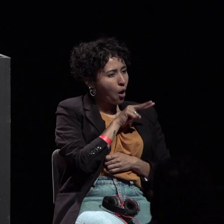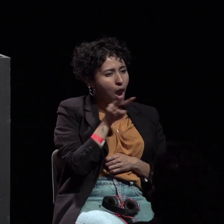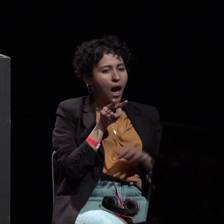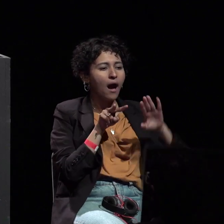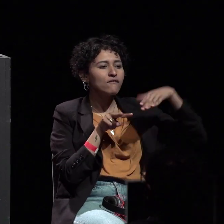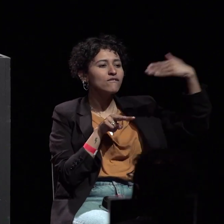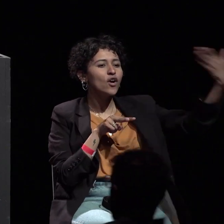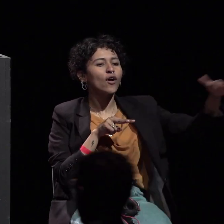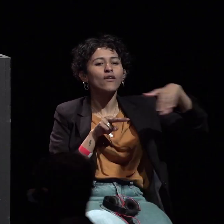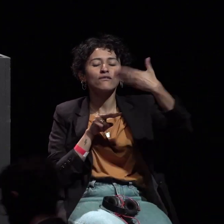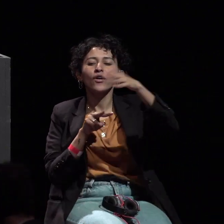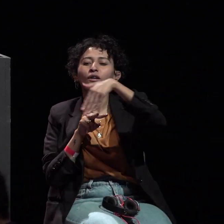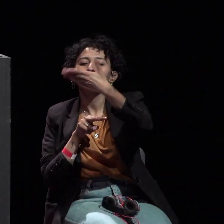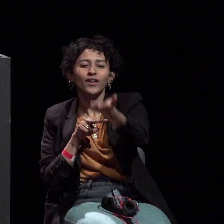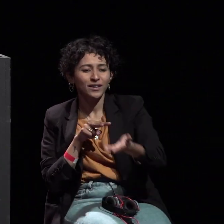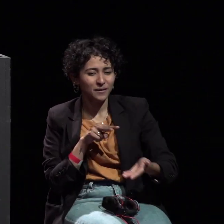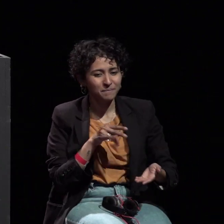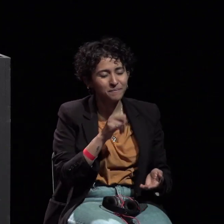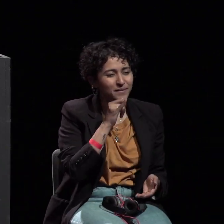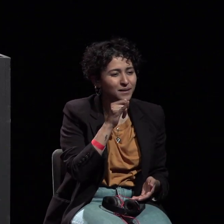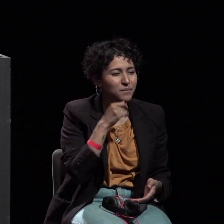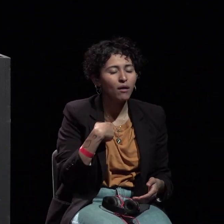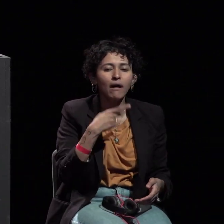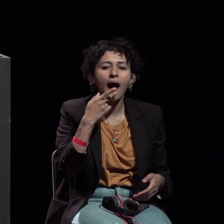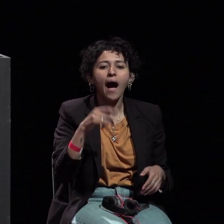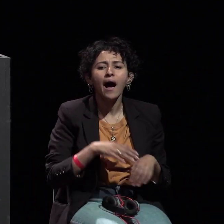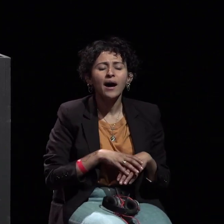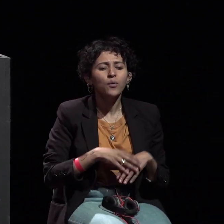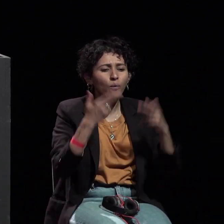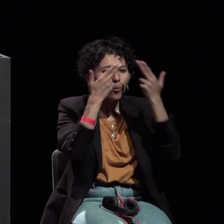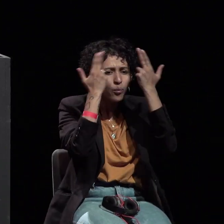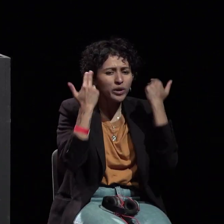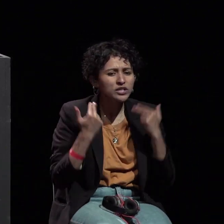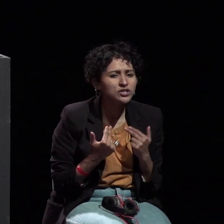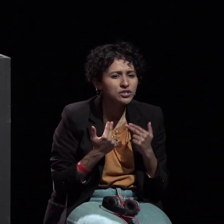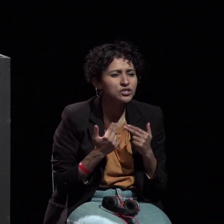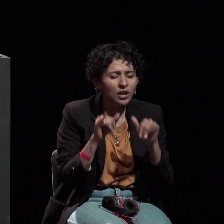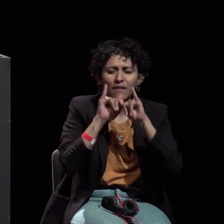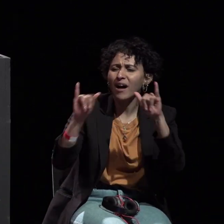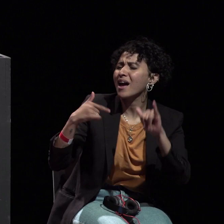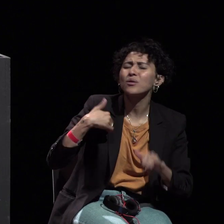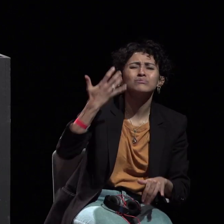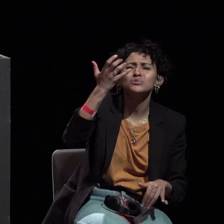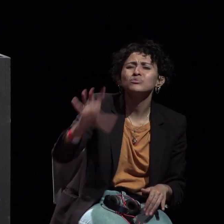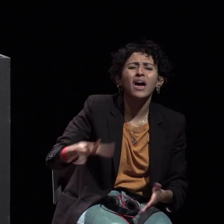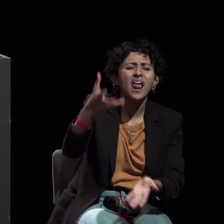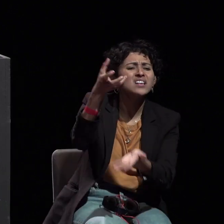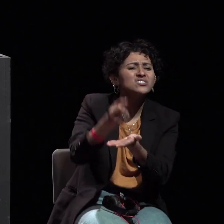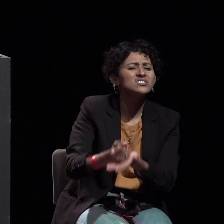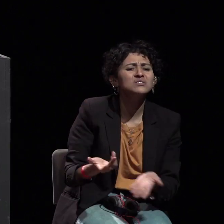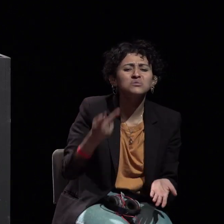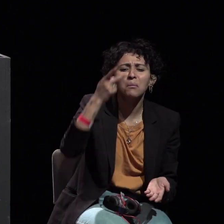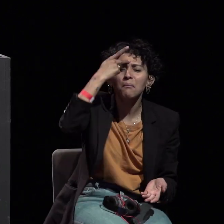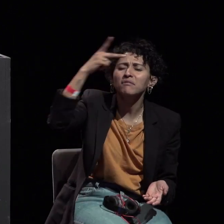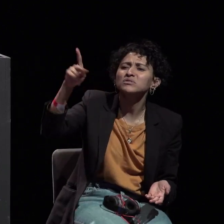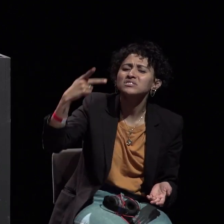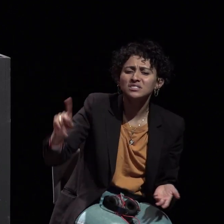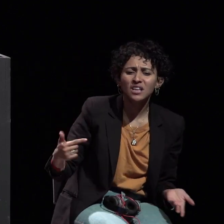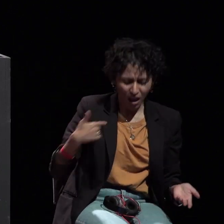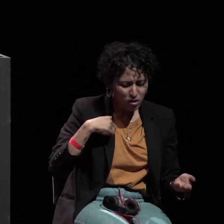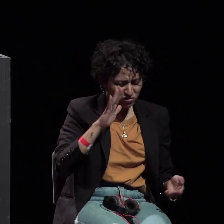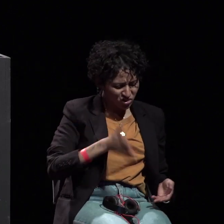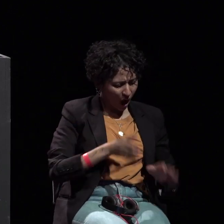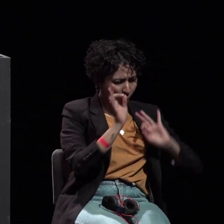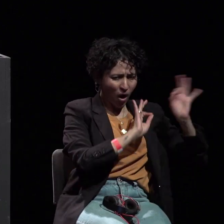comunidades indígenas começam a dizer, não queremos mais ser registradas, nós temos os nossos próprios sistemas